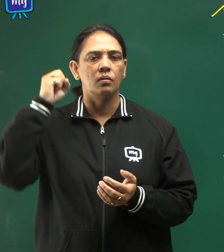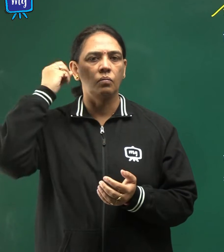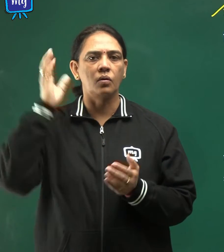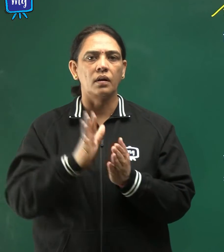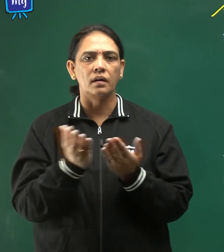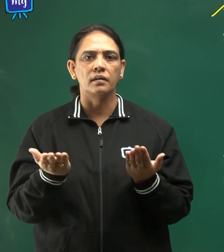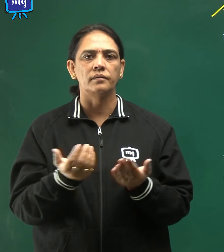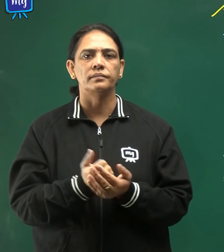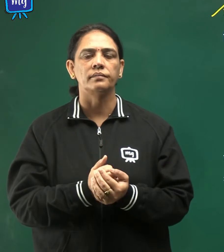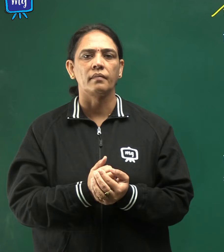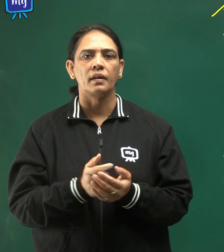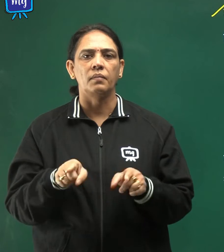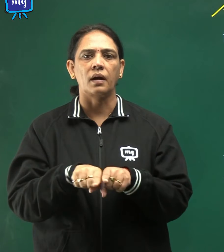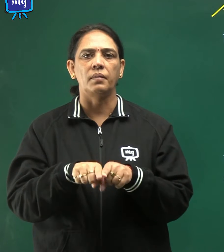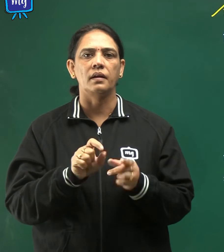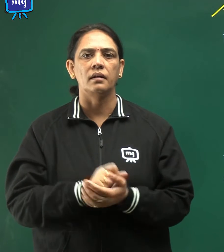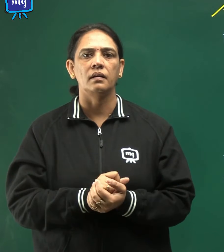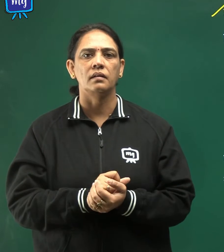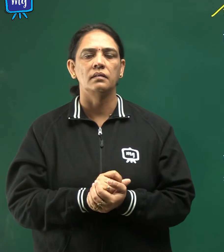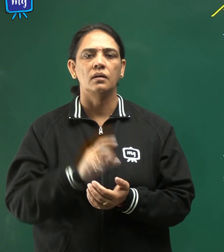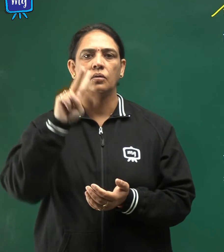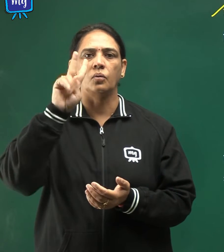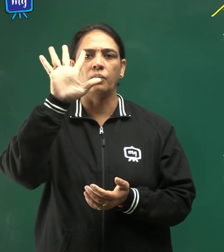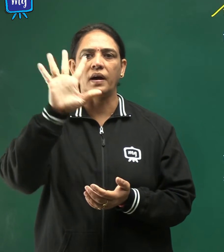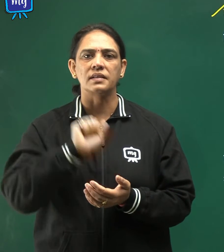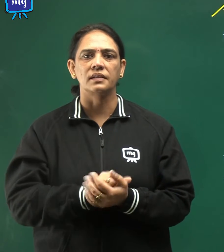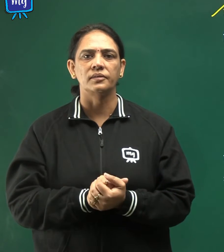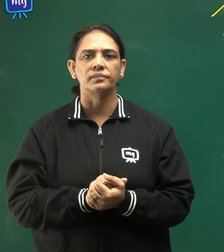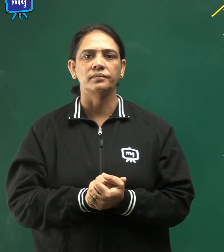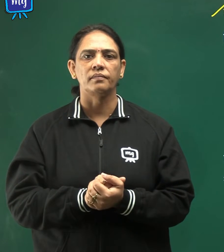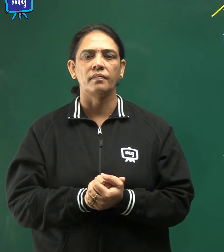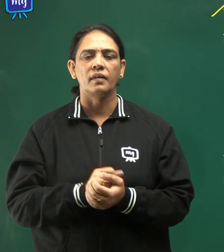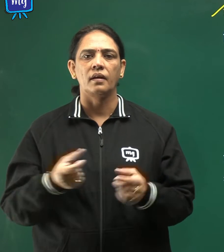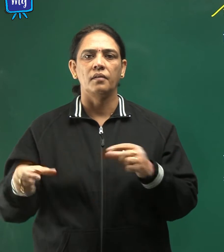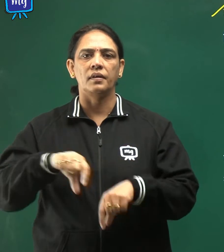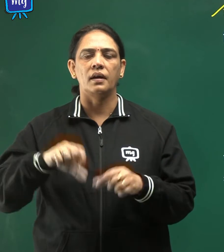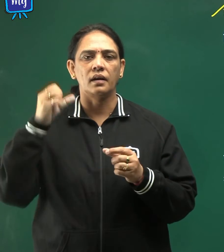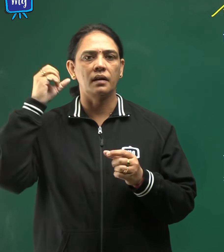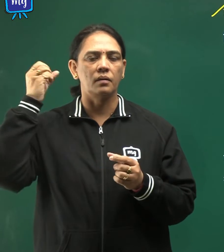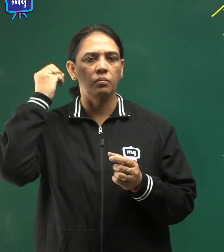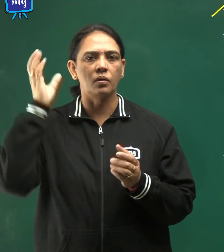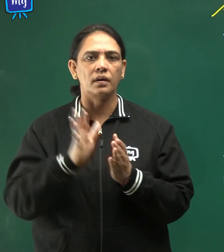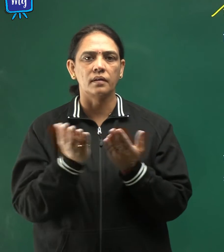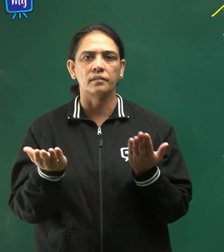पुस्तकें बराबर 25, विज्ञान की पुस्तकें